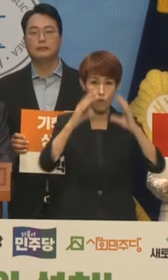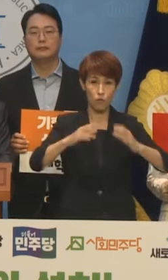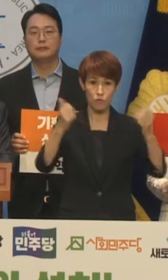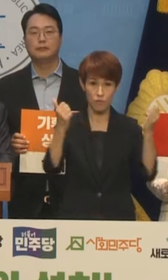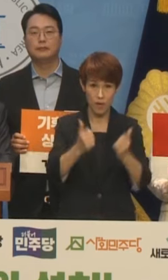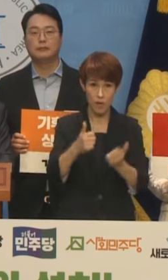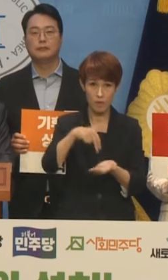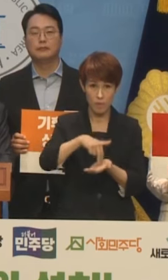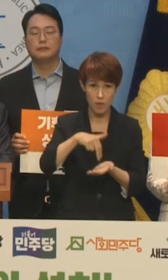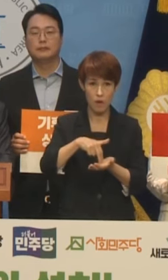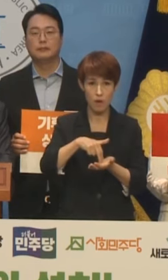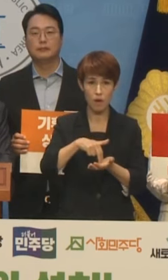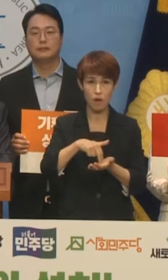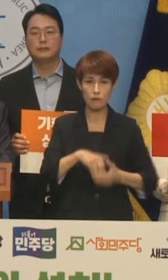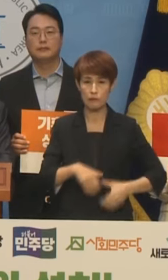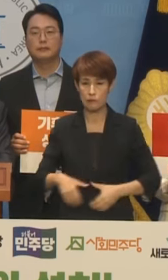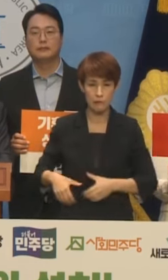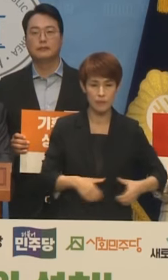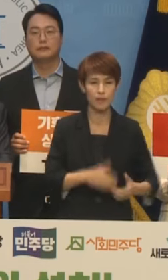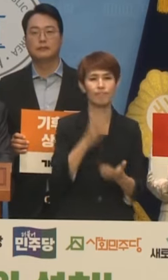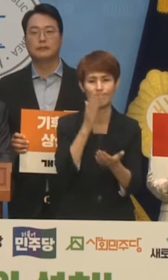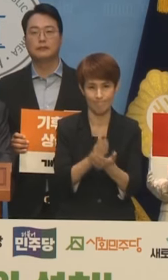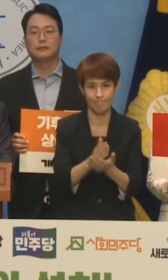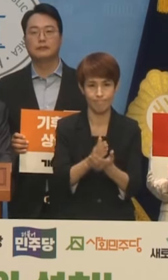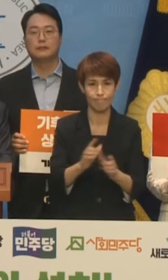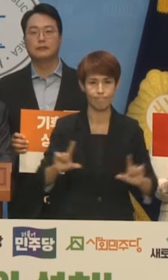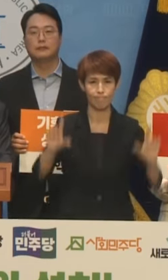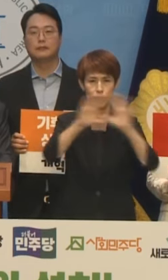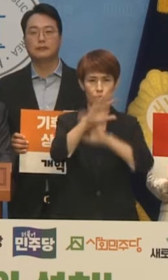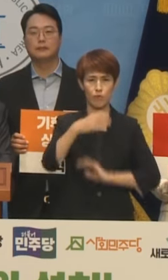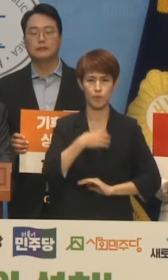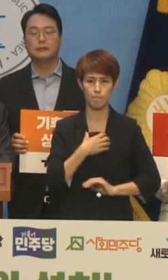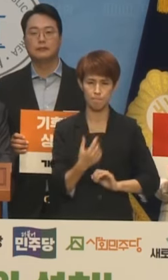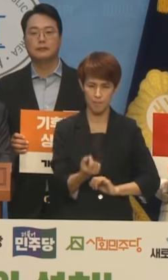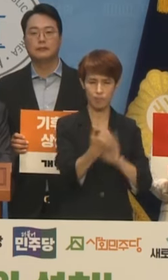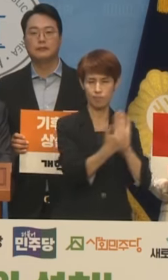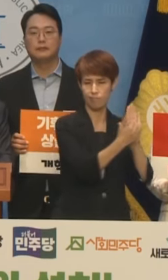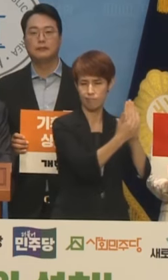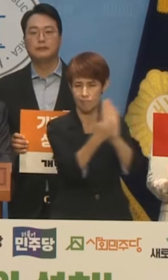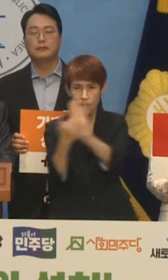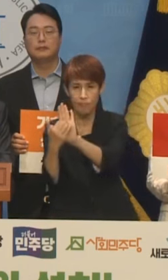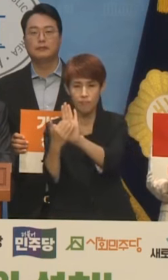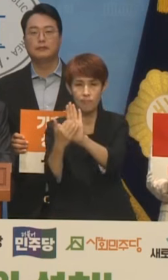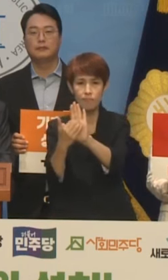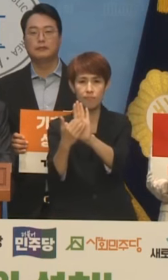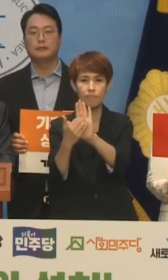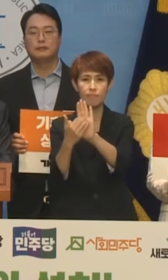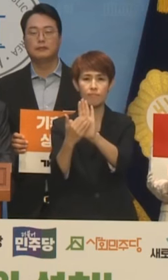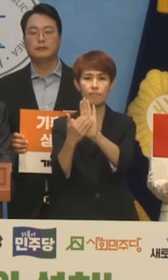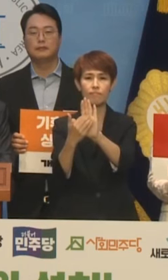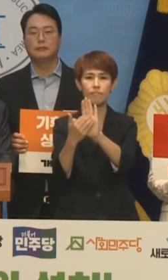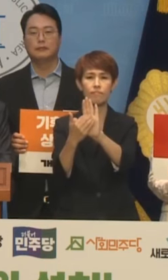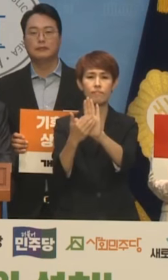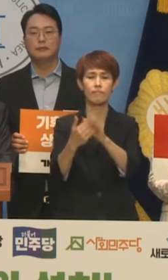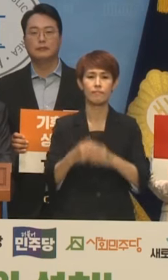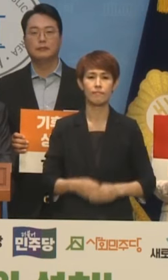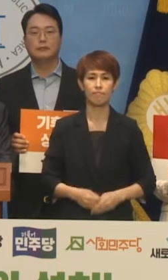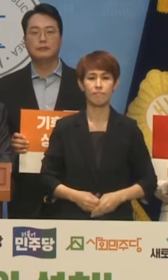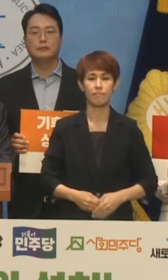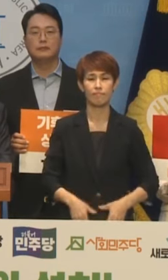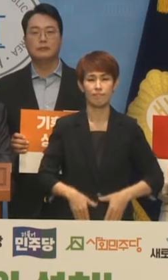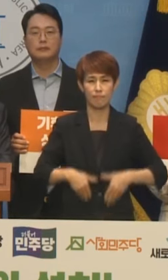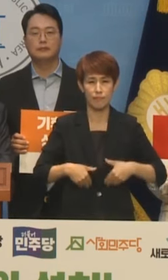이상 좌고우면하지 말고 기후위기에 절박하게 대응하면서 온실가스 감축 정책을